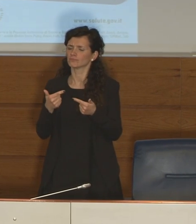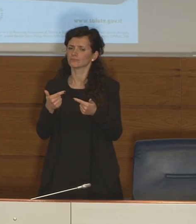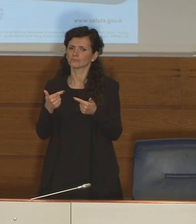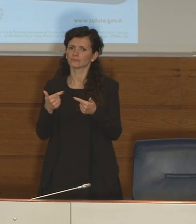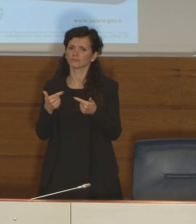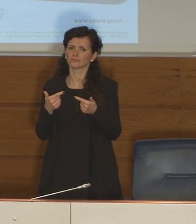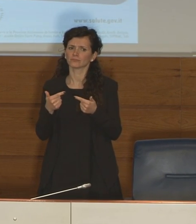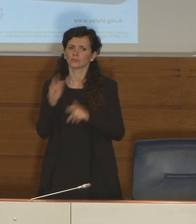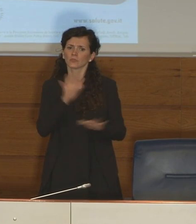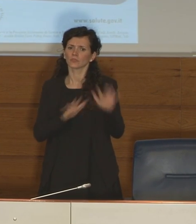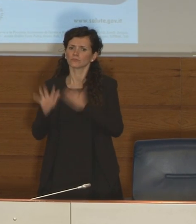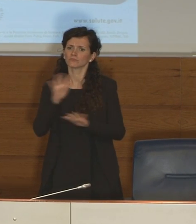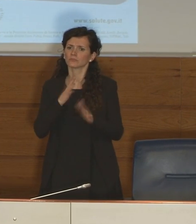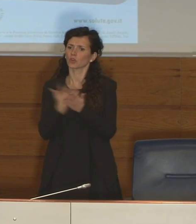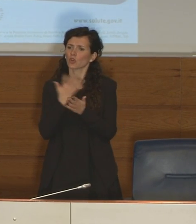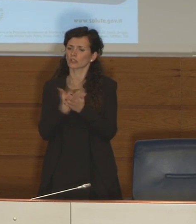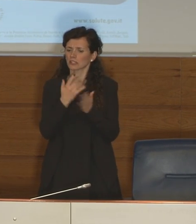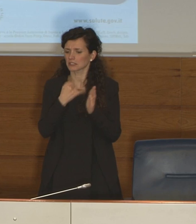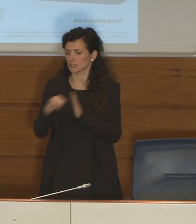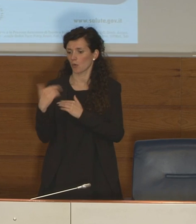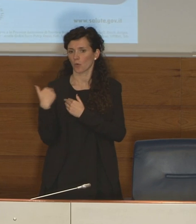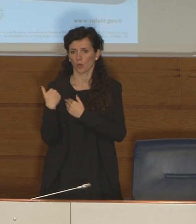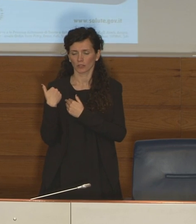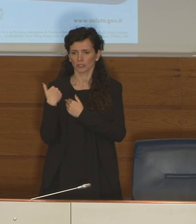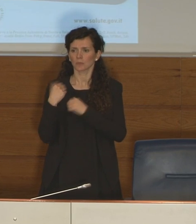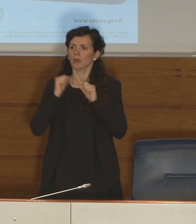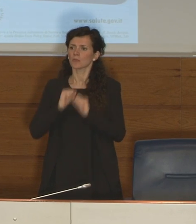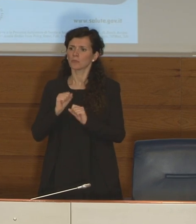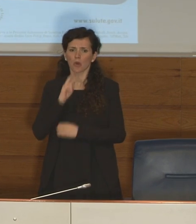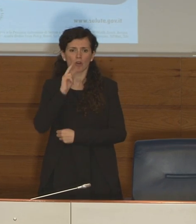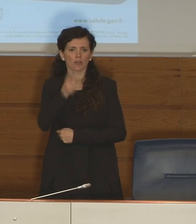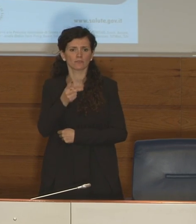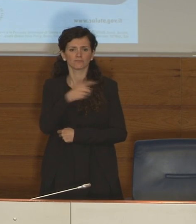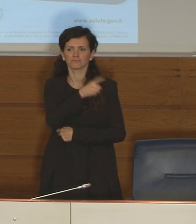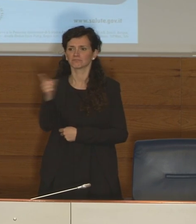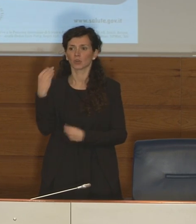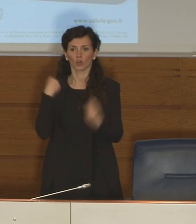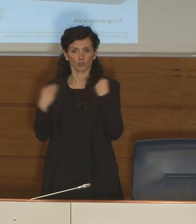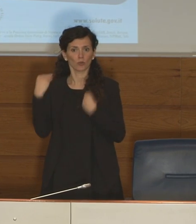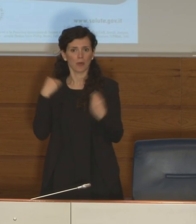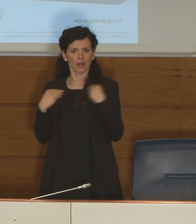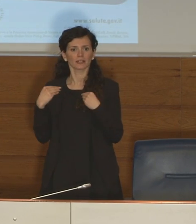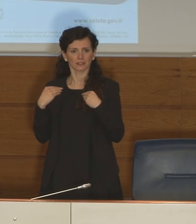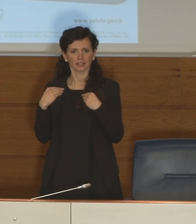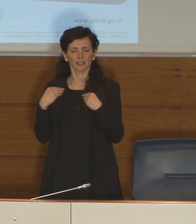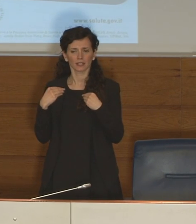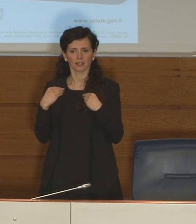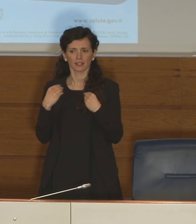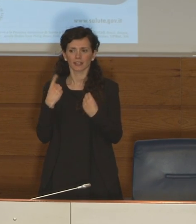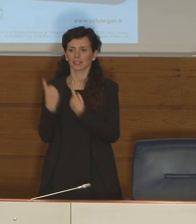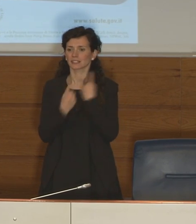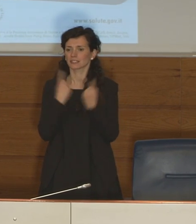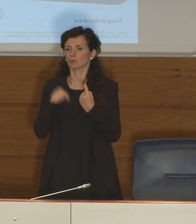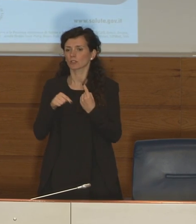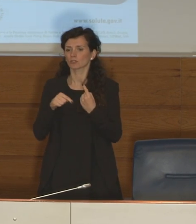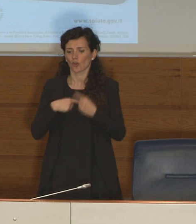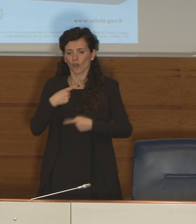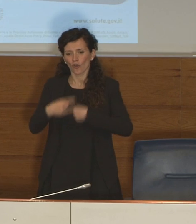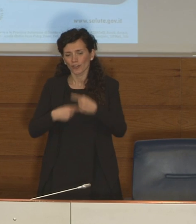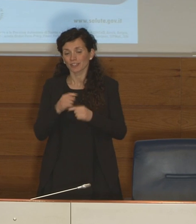notizie che potrà rispondere sulle vostre domande in merito all'andamento dell'epidemia